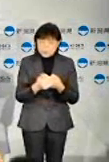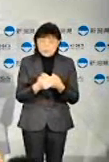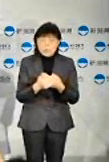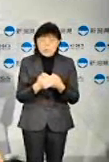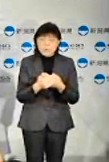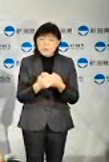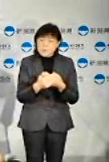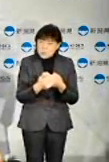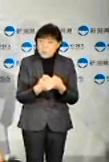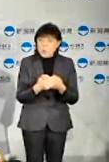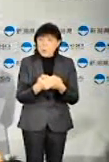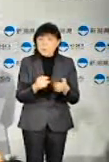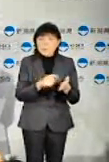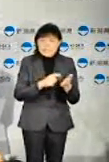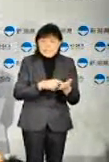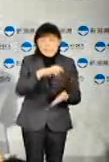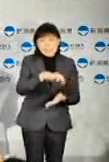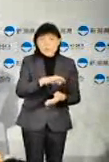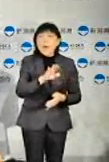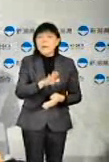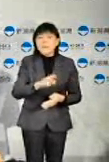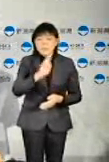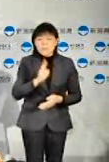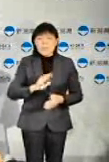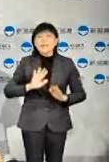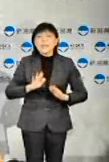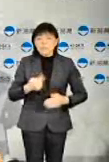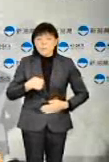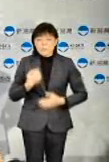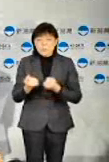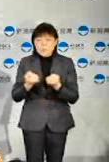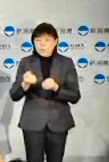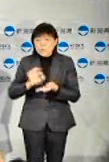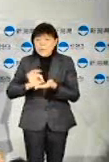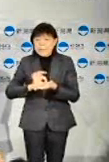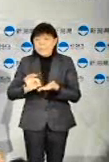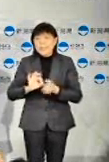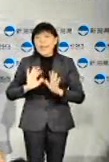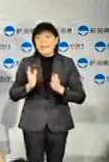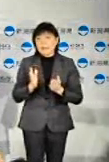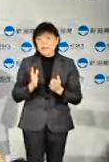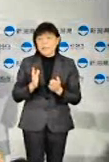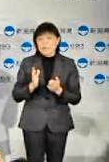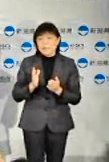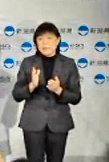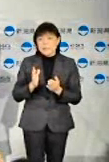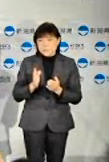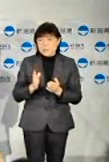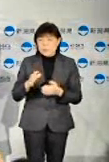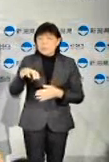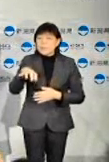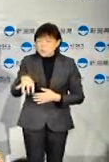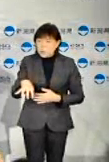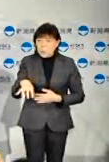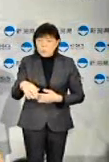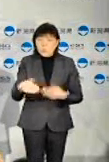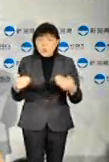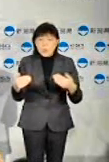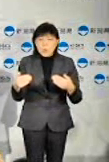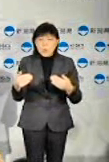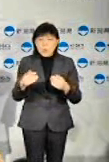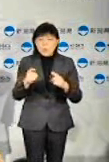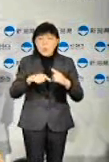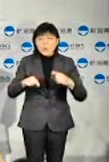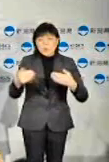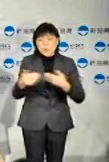ども、そうしたところで要するにマイカーを運転できない方々にとって、ドアツードアの公共交通は必要なん